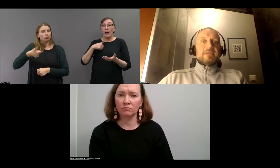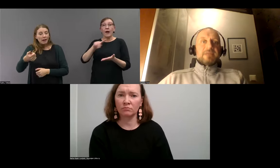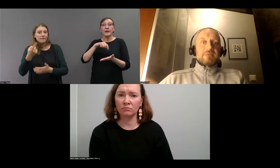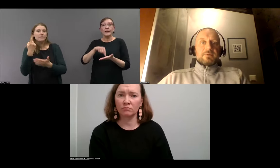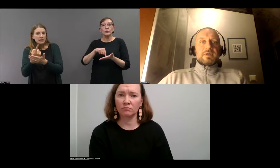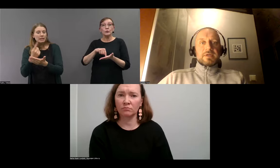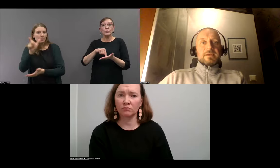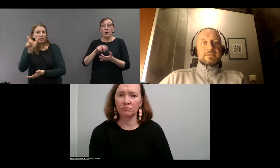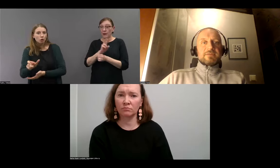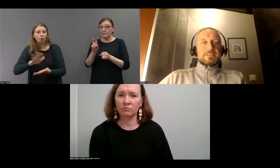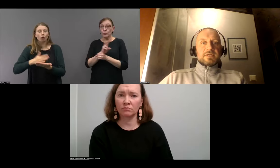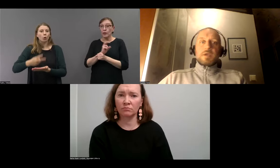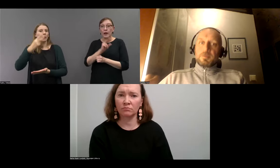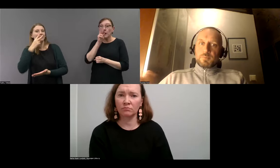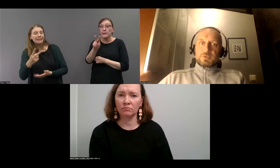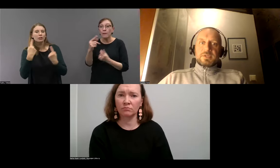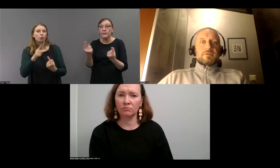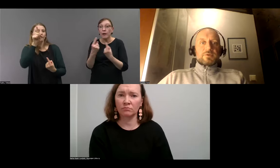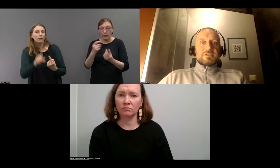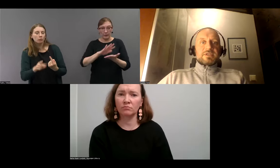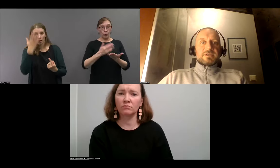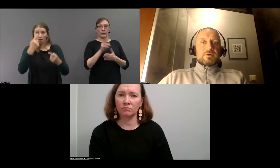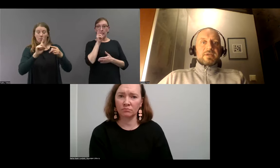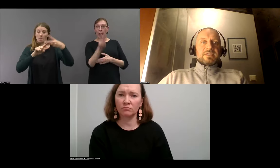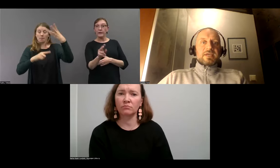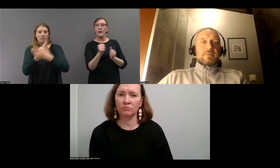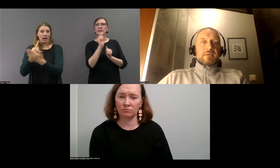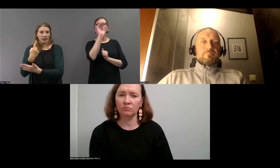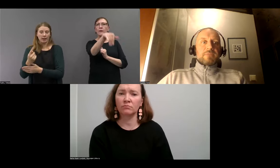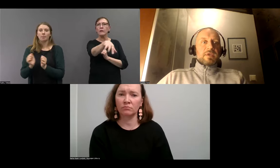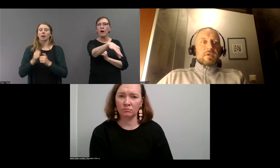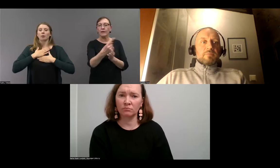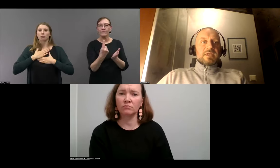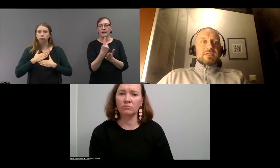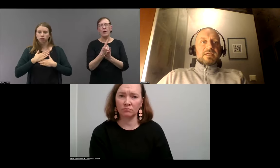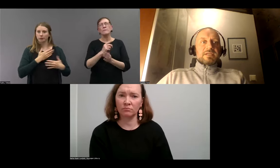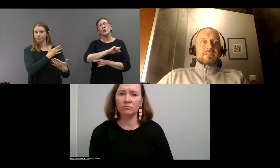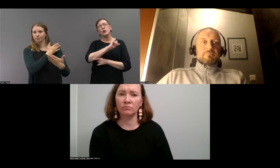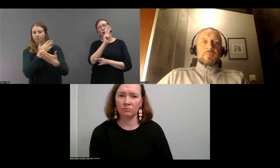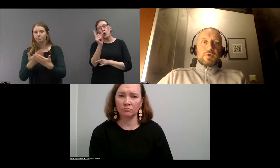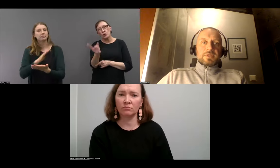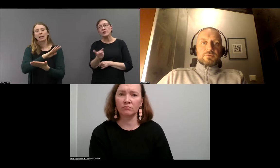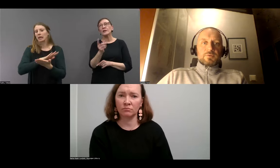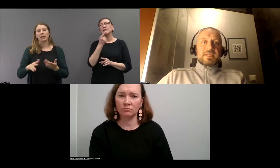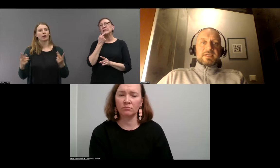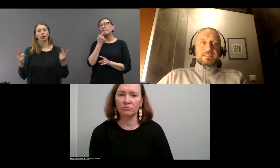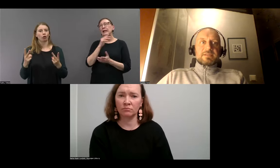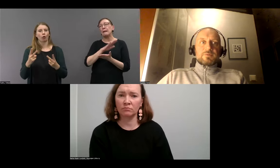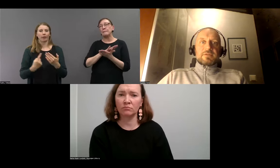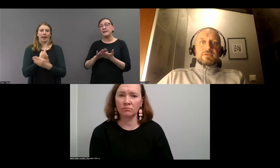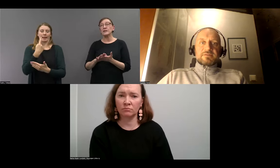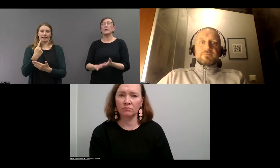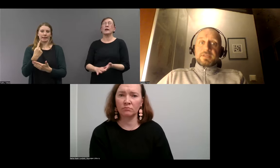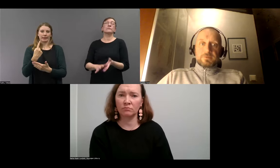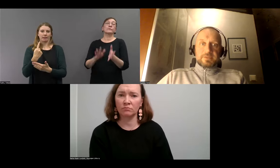tilanteen, ja siellä voi tulla kaikenlaista vastaan. Mutta toistaiseksi onneksi ei mitään sellaista ole tullut, mitä ei sitten